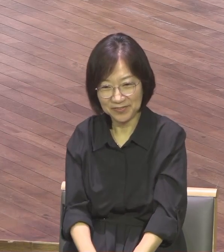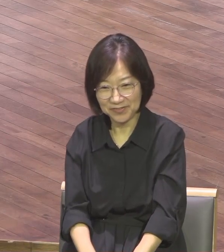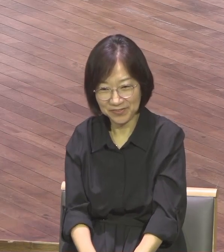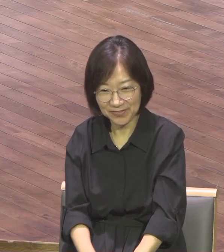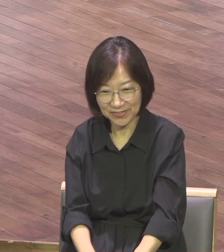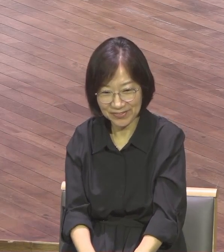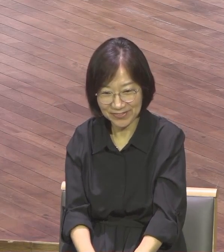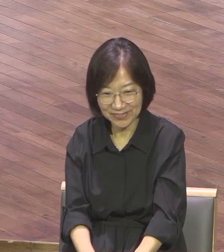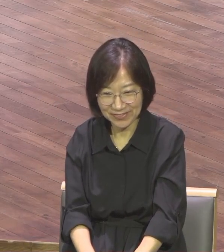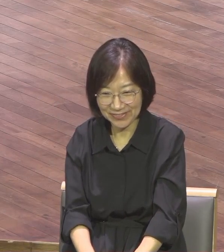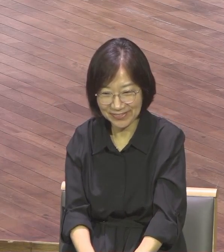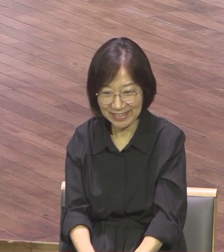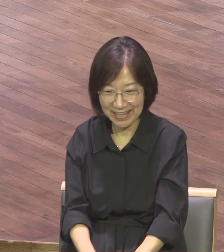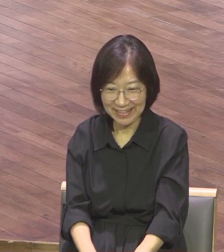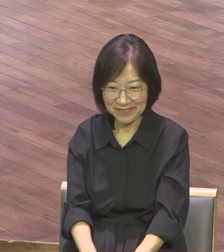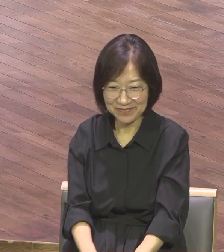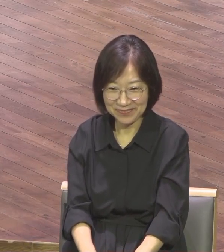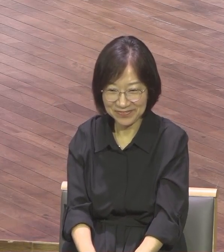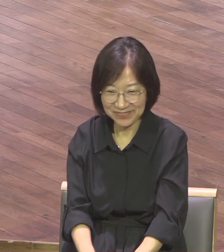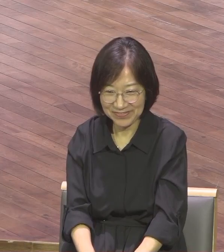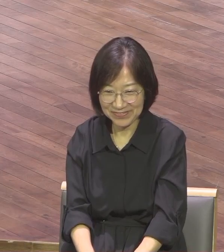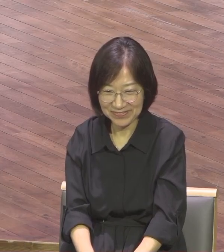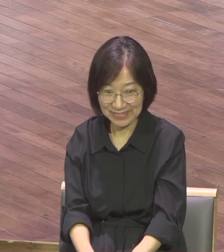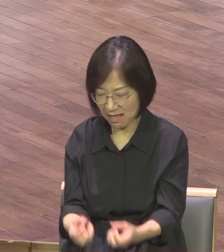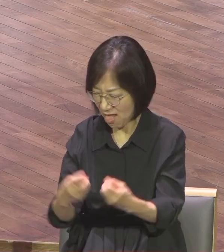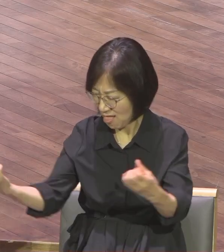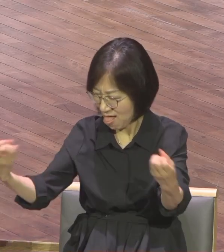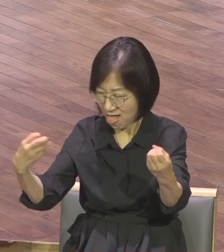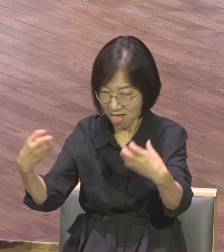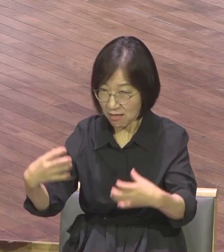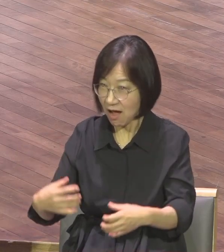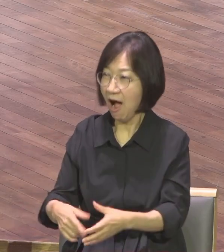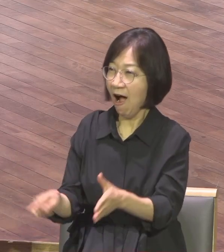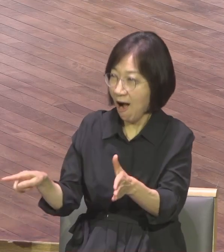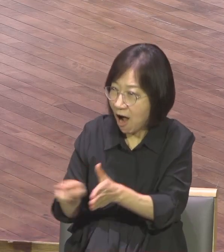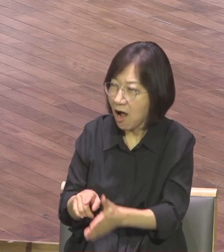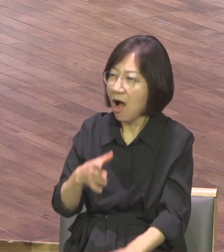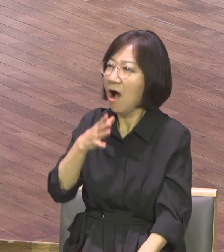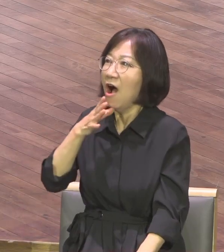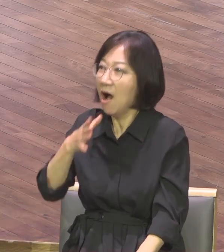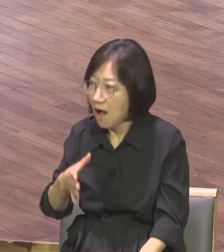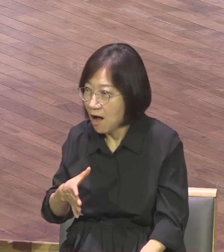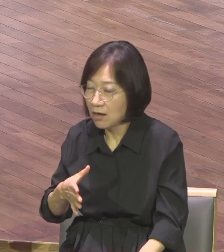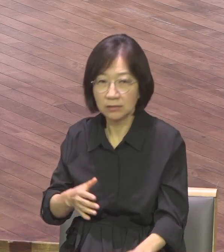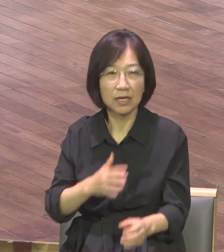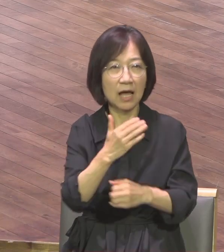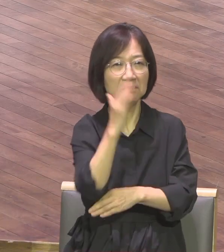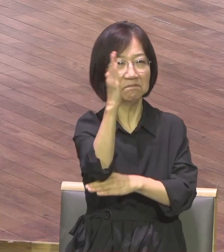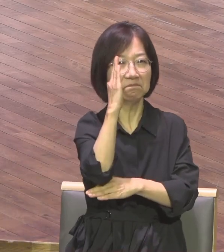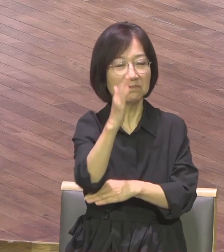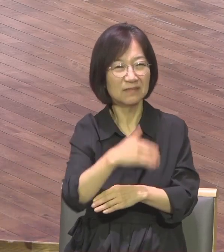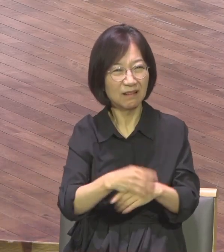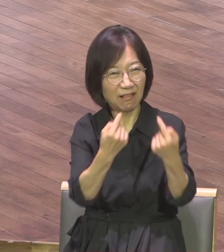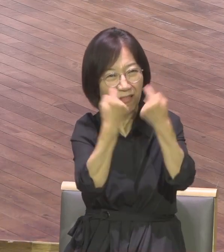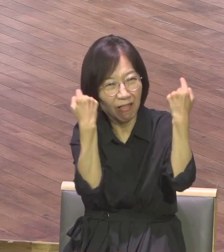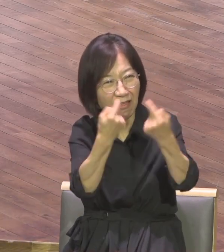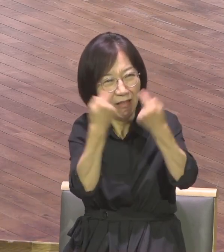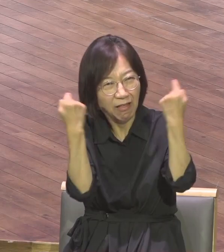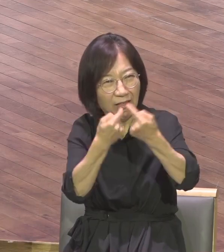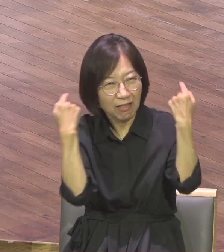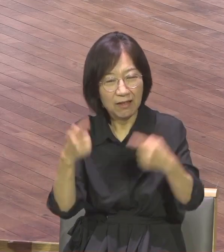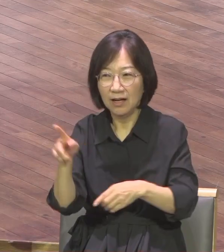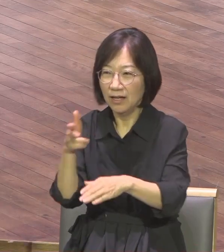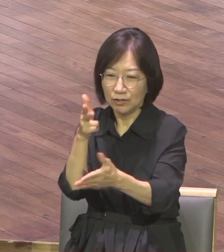막 사람 말은 막 기가 막히게 다 외웁니다. 각인되는데 설교는 하나도 뻥이야. 주차장에 나가면 다